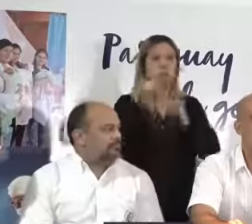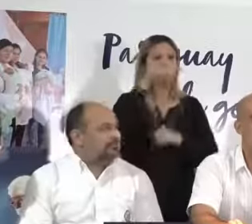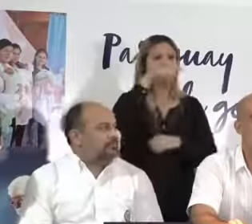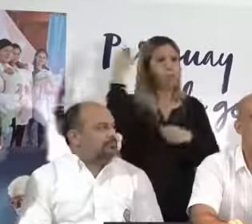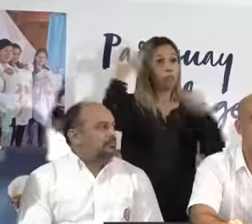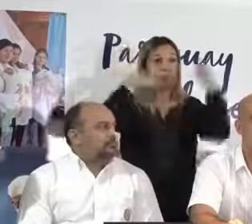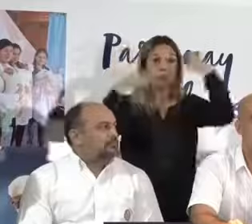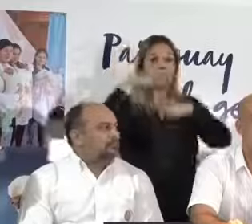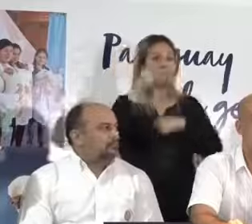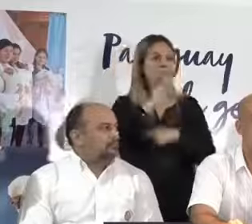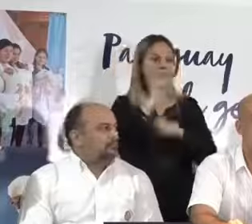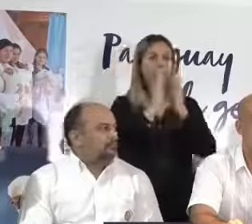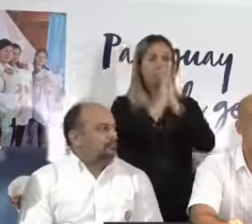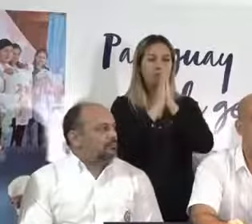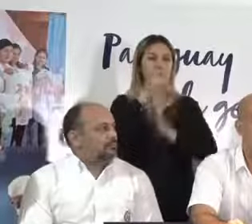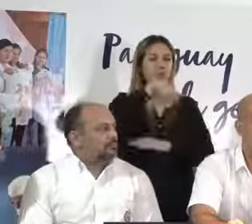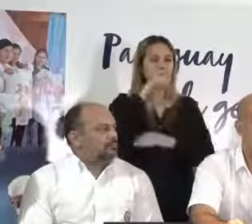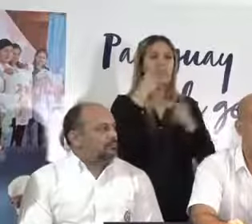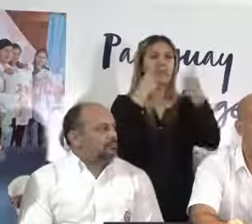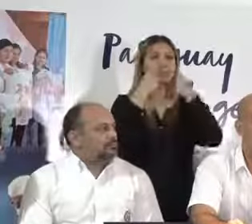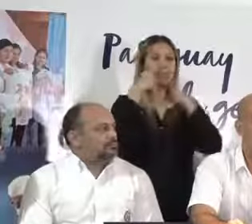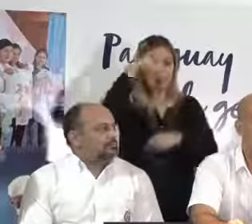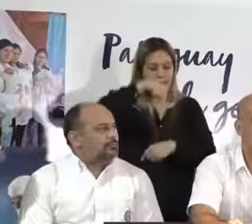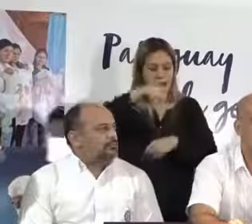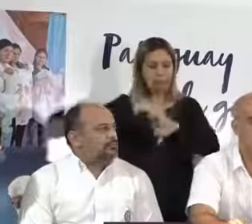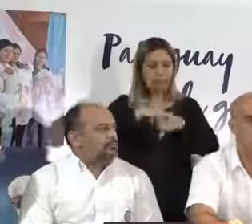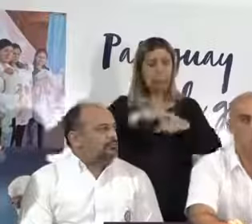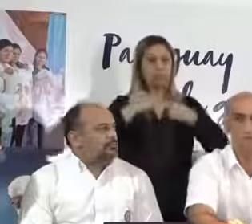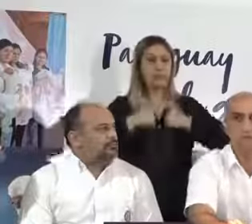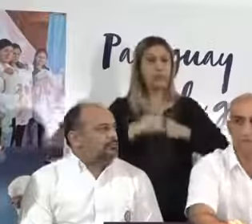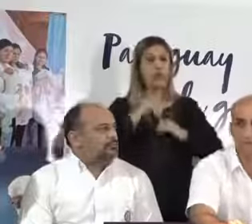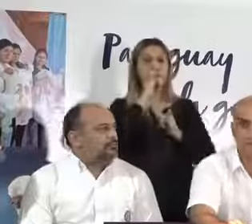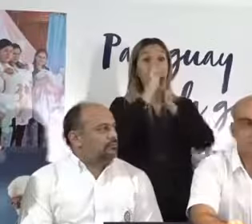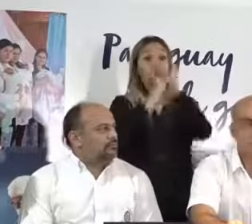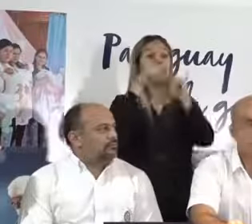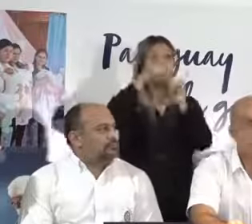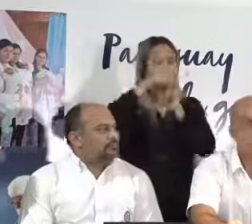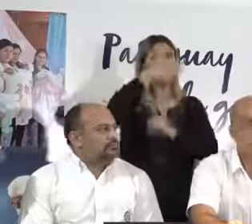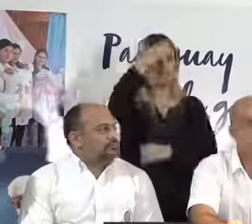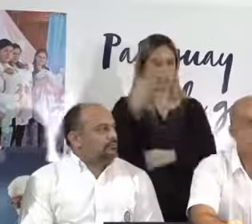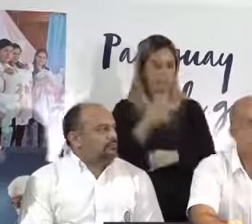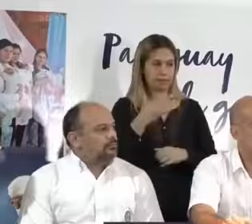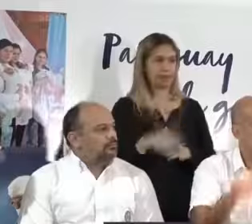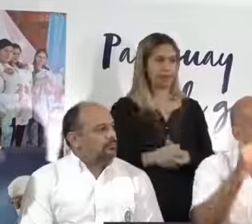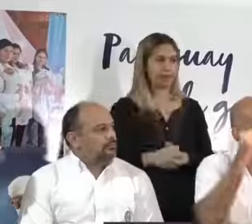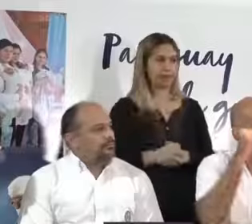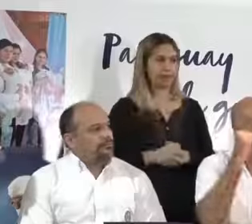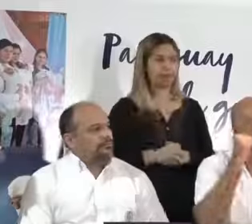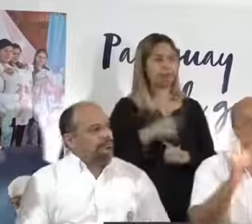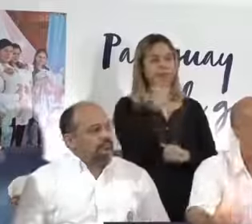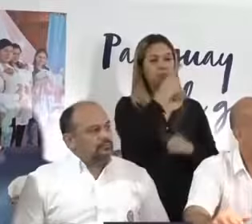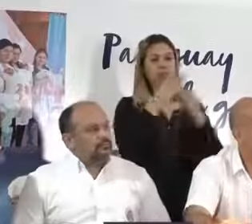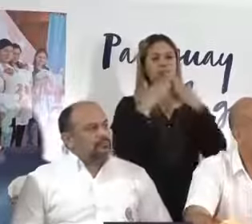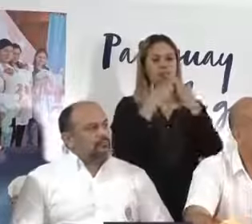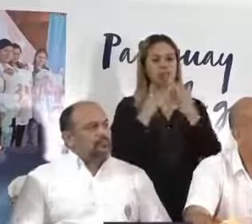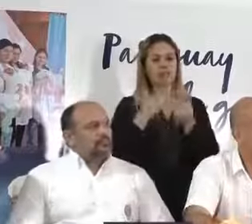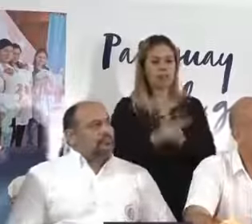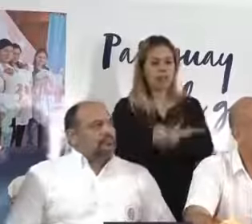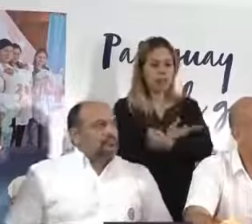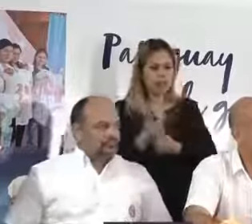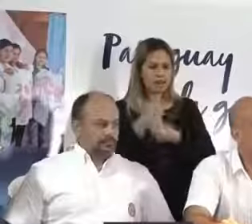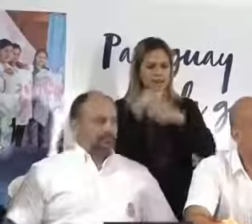que no provenga del Ministerio de Salud Pública se asuma como cierta. Ministro, la consulta sobre los análisis y